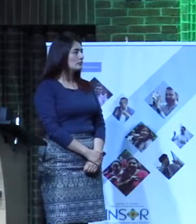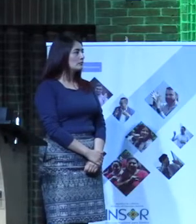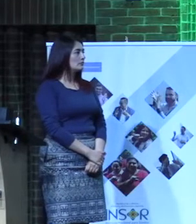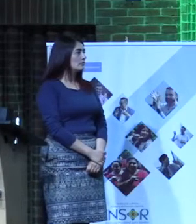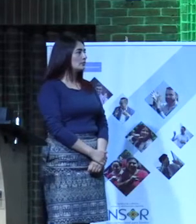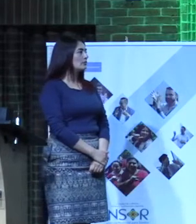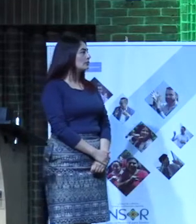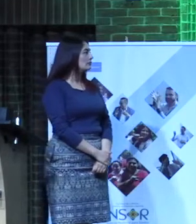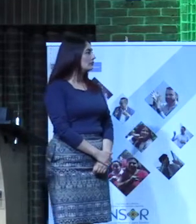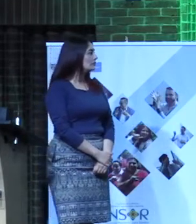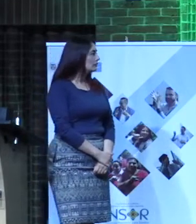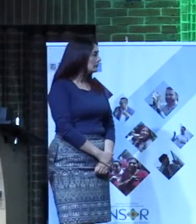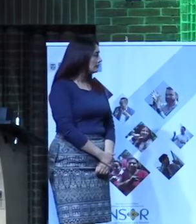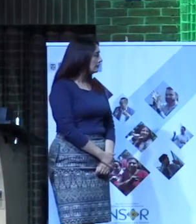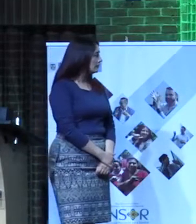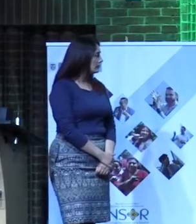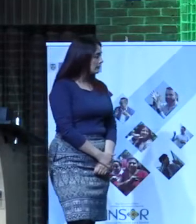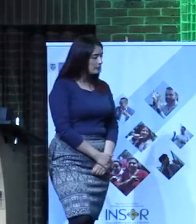es el reto también.